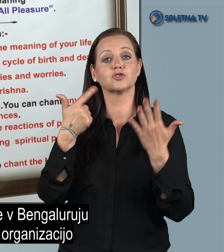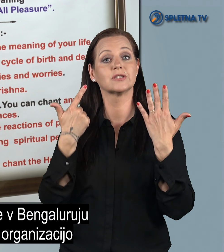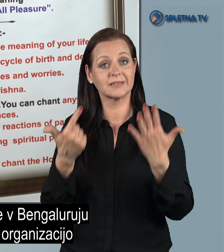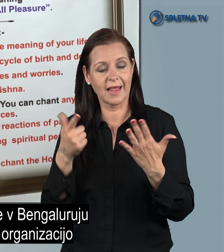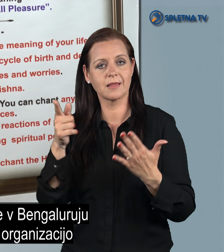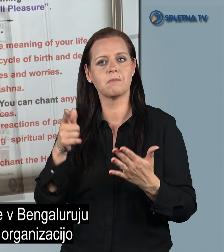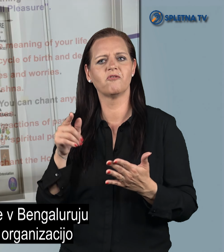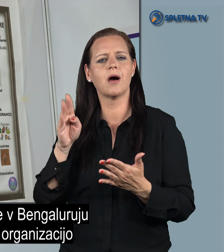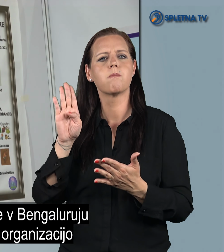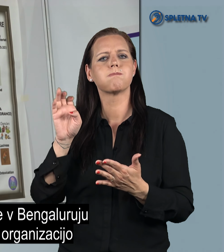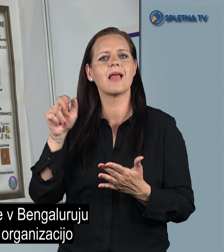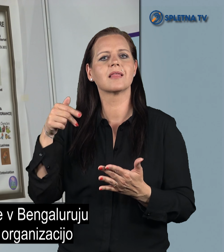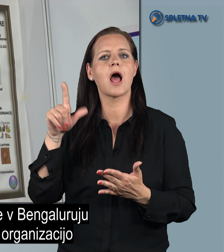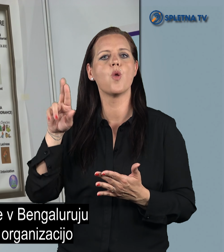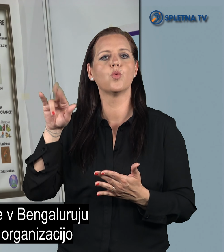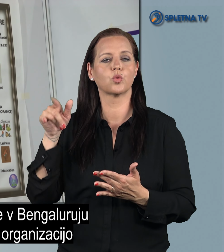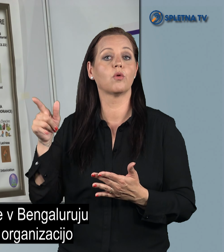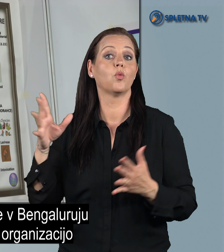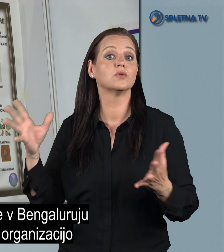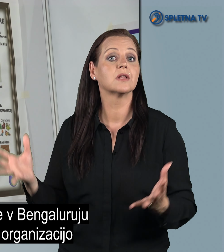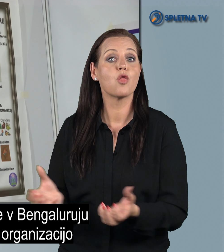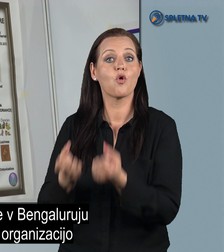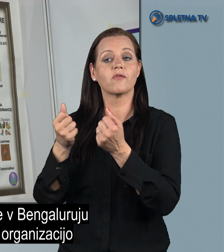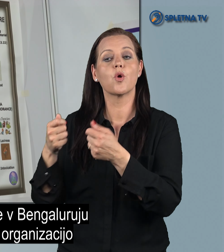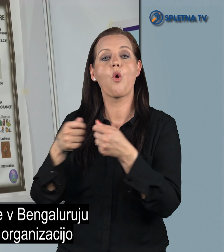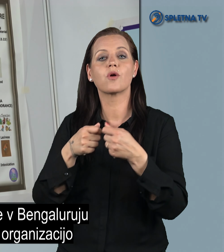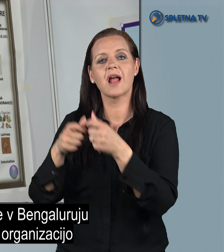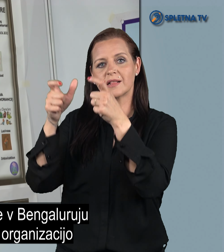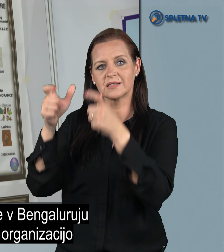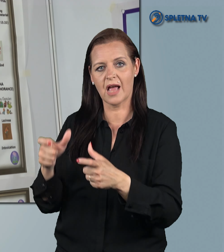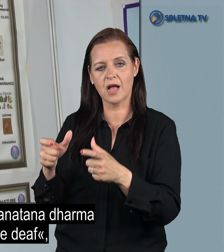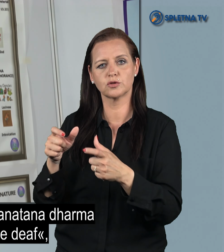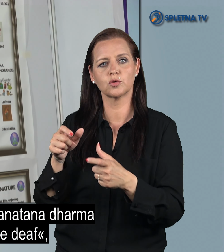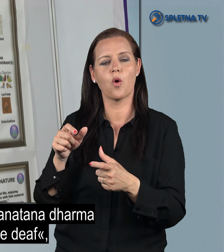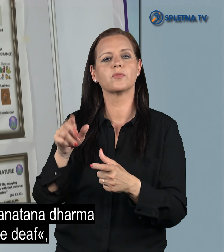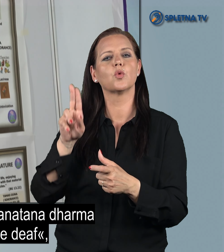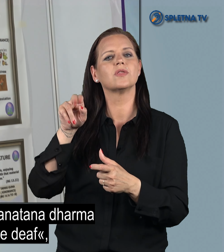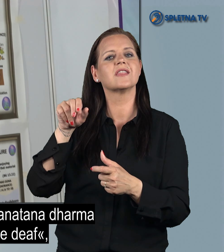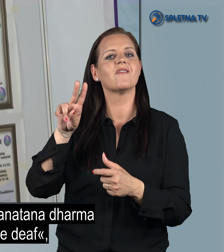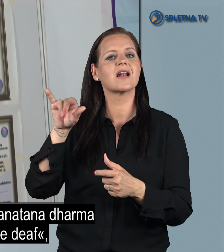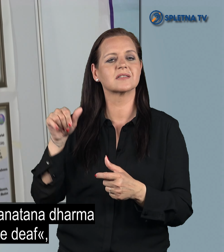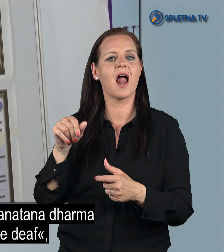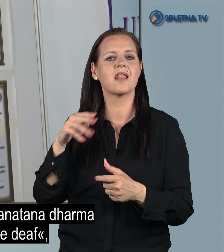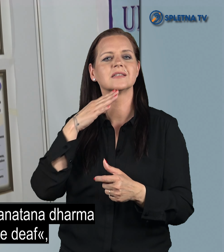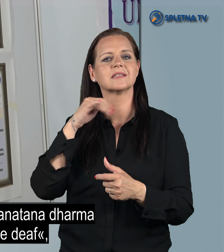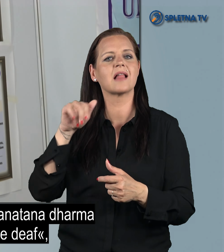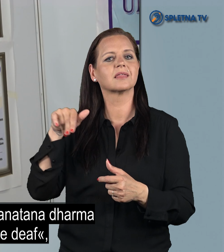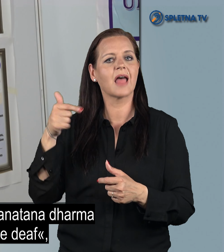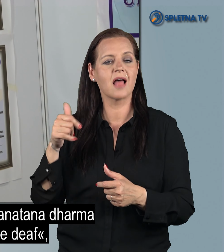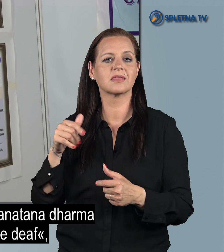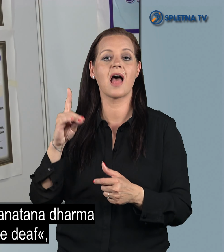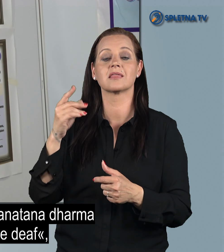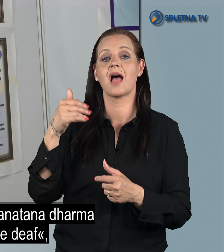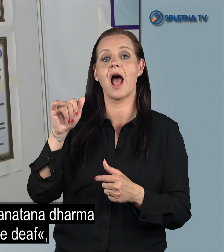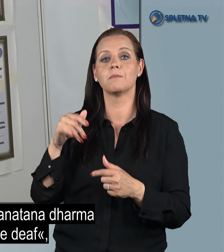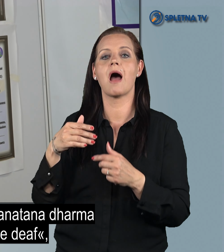Leta 2007 je v Bengalaruju ustanovil organizacijo Universal Sanatana Dharma for the